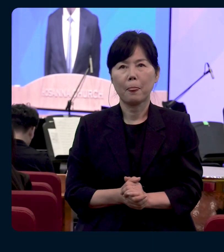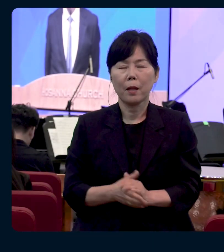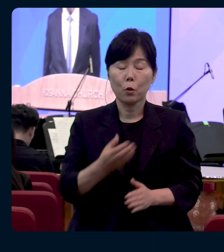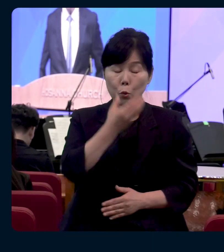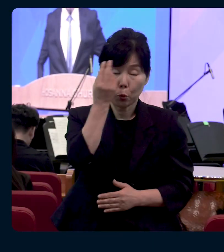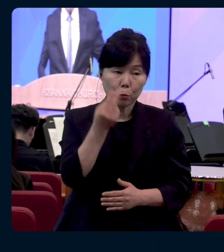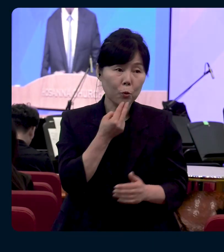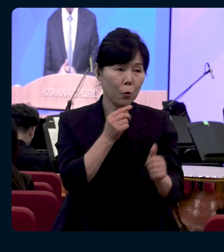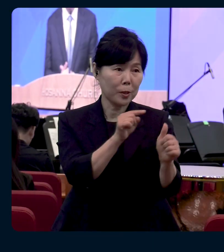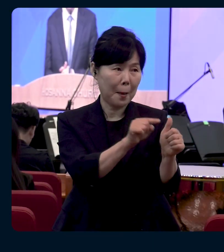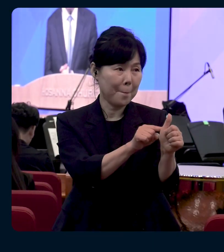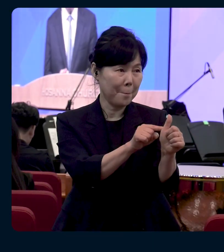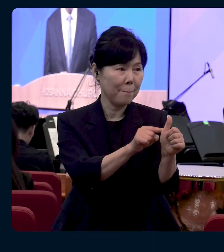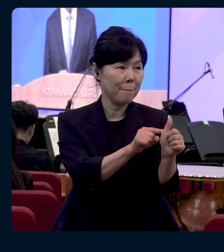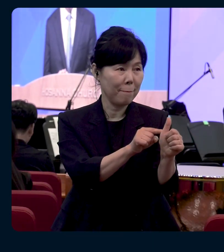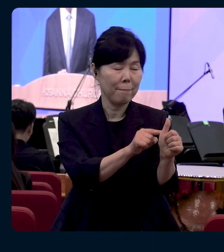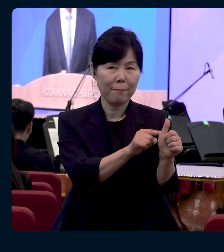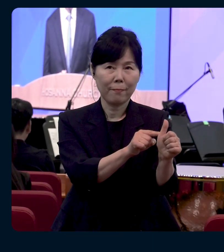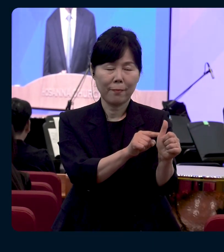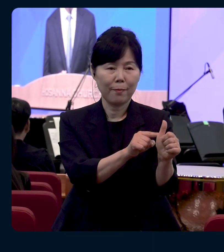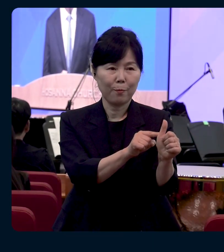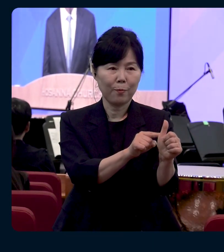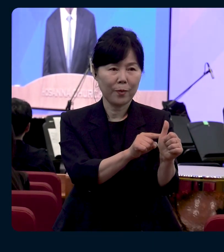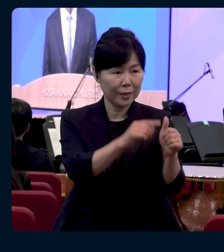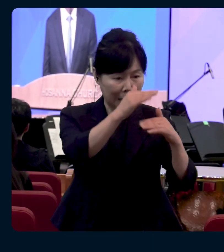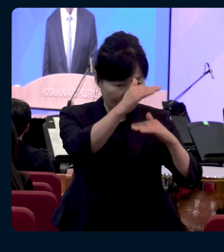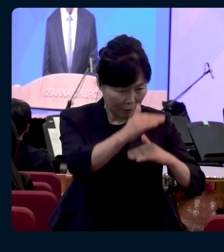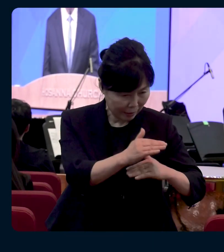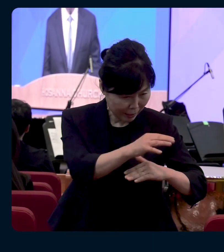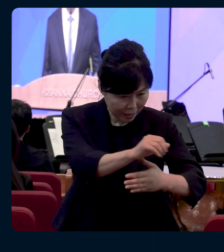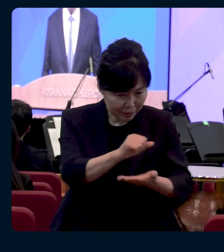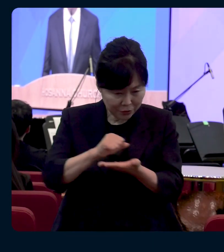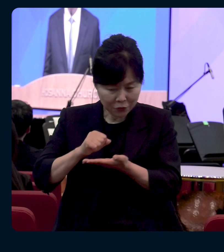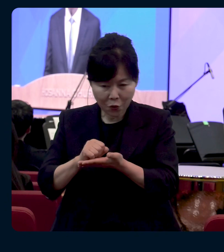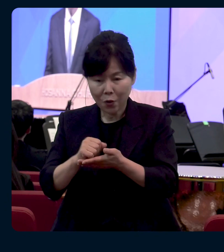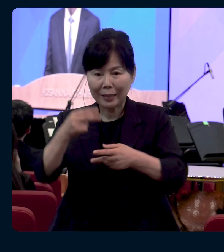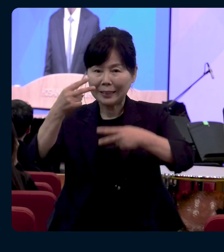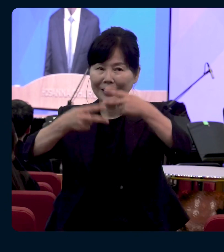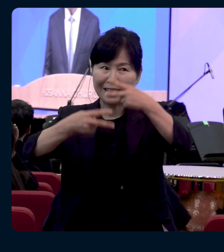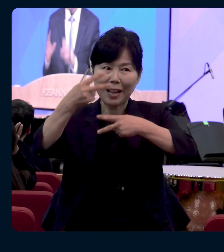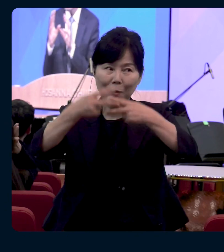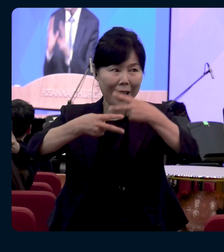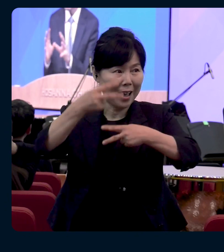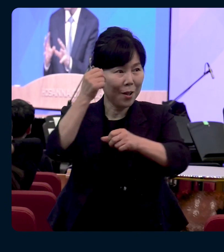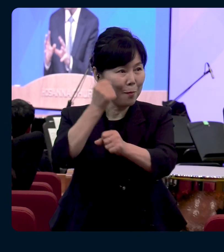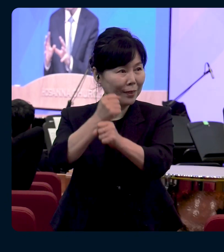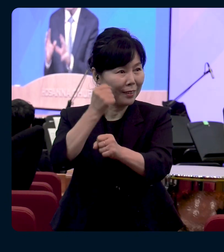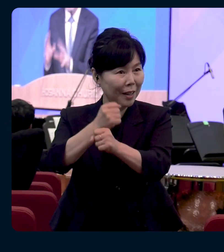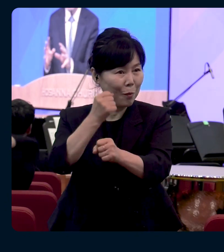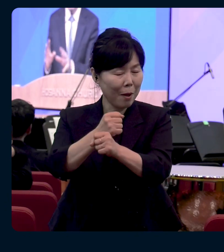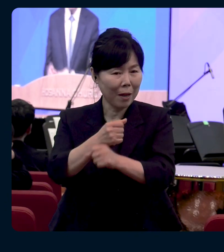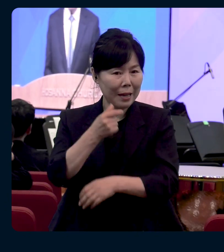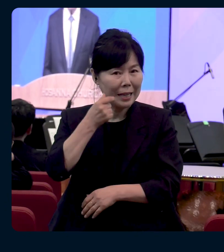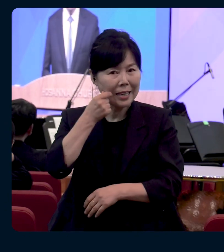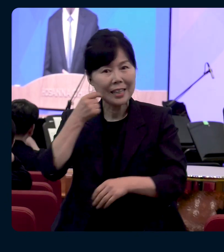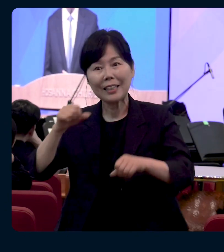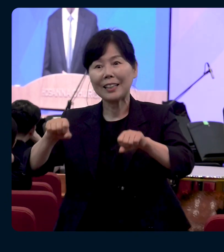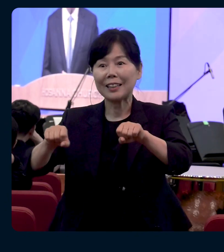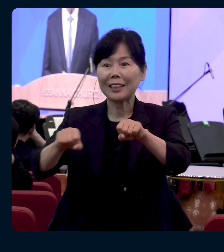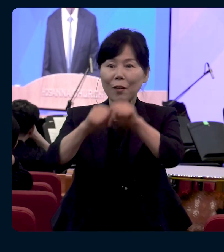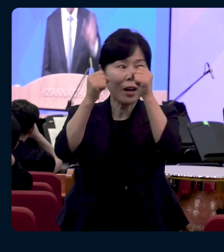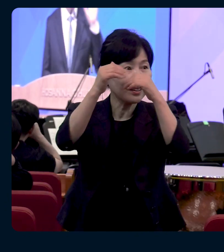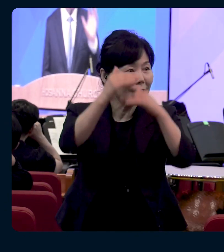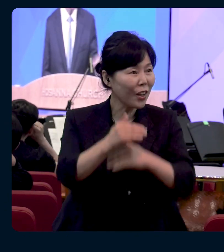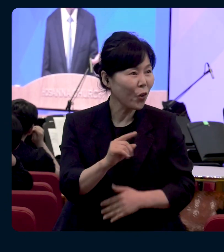요셉의 이야기를 가지고 드라마를 만든다고 한다면 그 최고의 시청률이 나오는 부분은